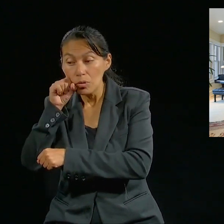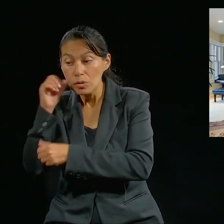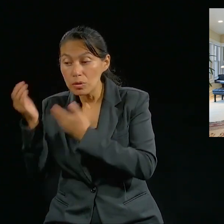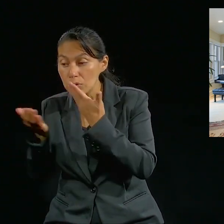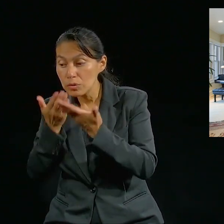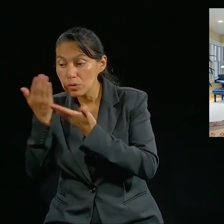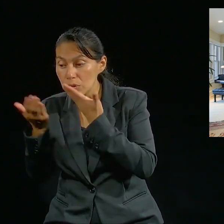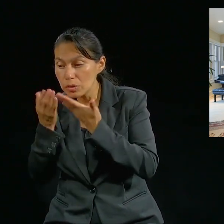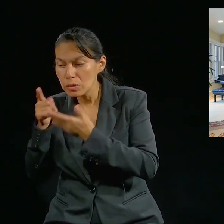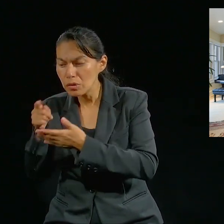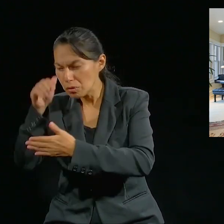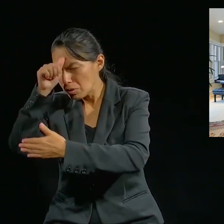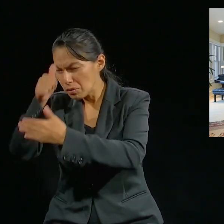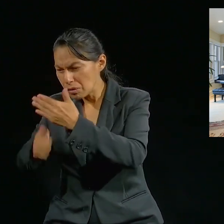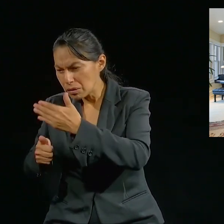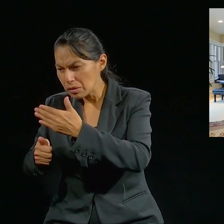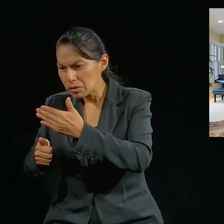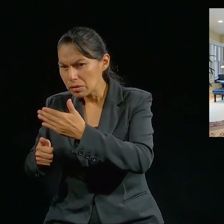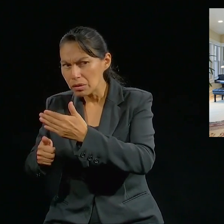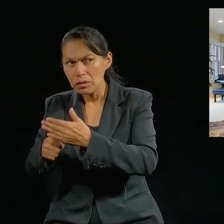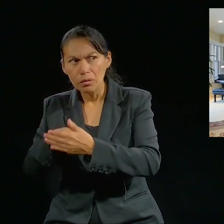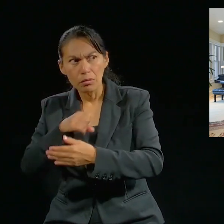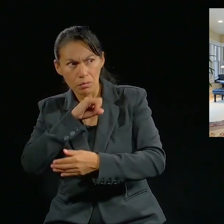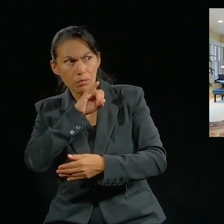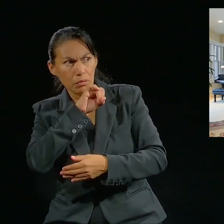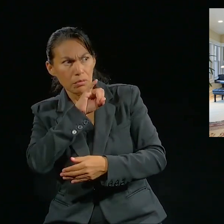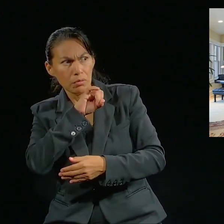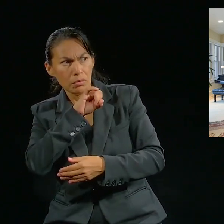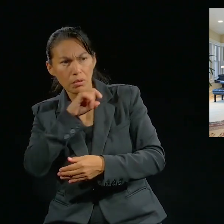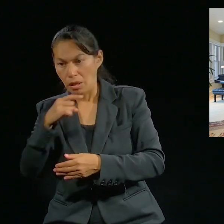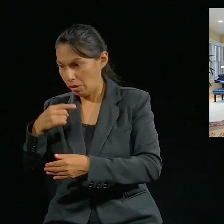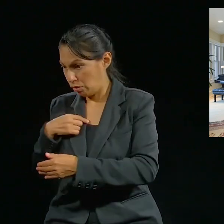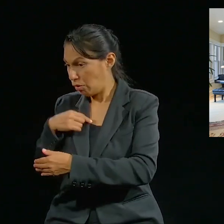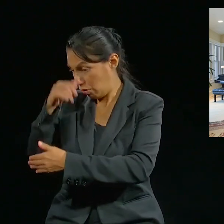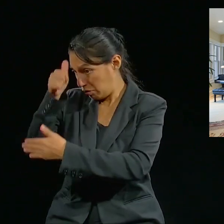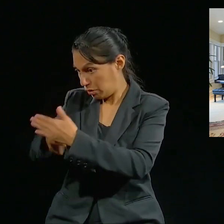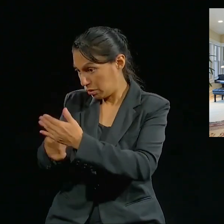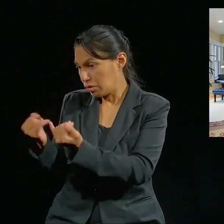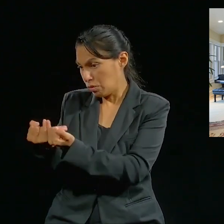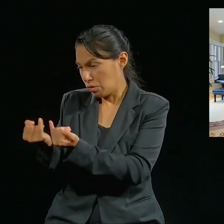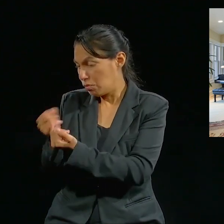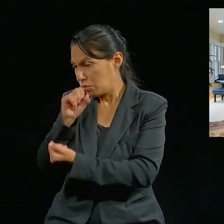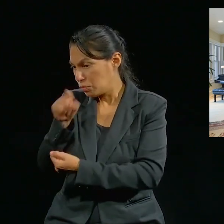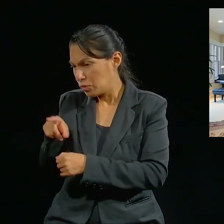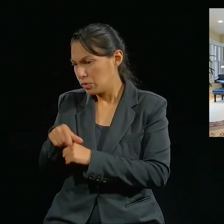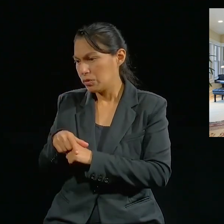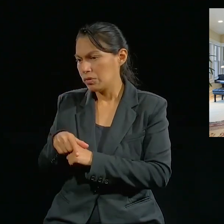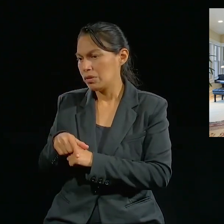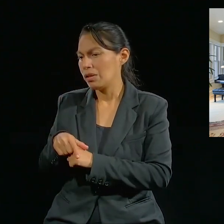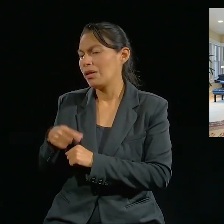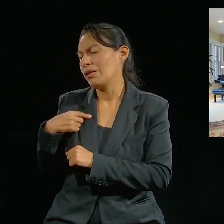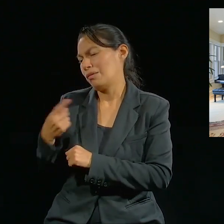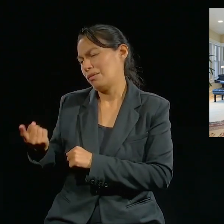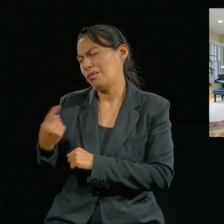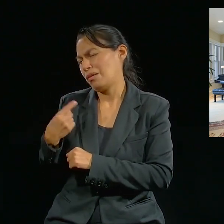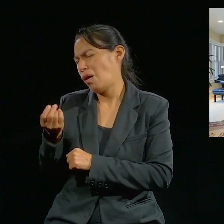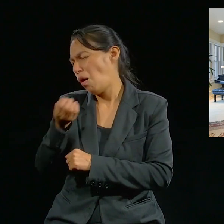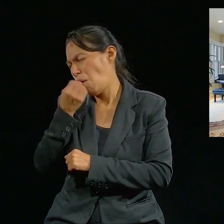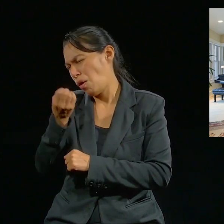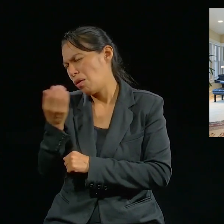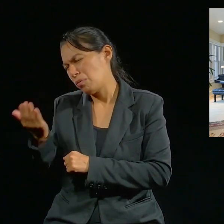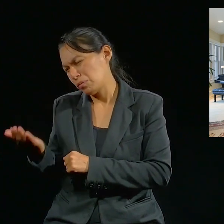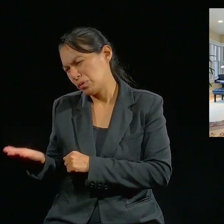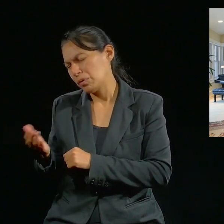estudiaste en Montemorelos y eres adventista y yo le contesté que sí me dijo yo también soy adventista y sabes me gustaría